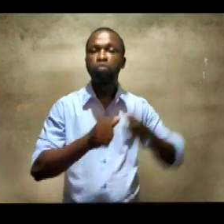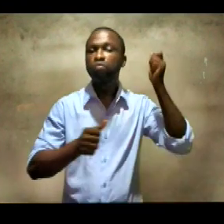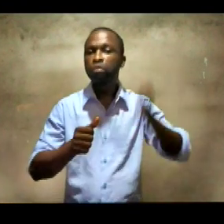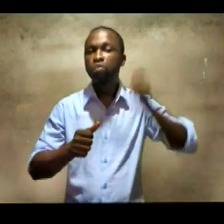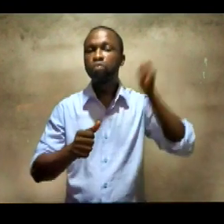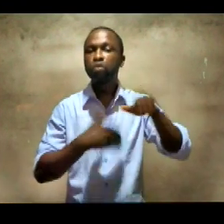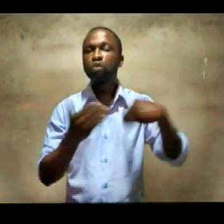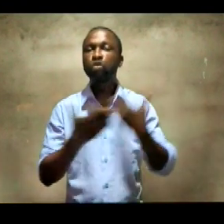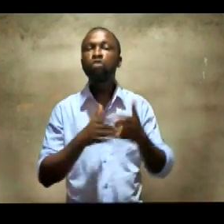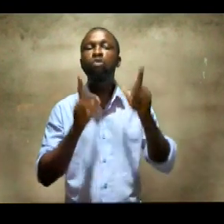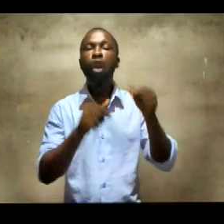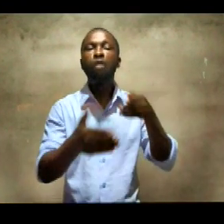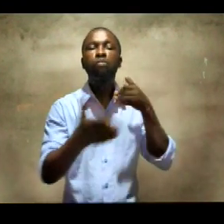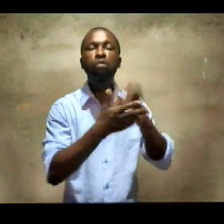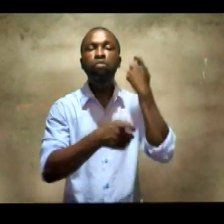accusés.